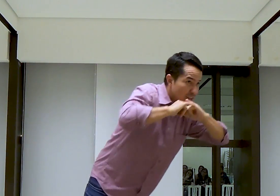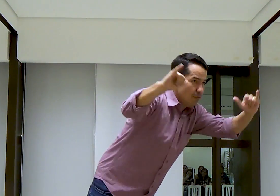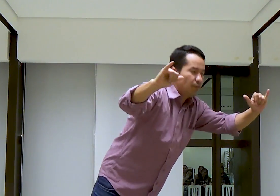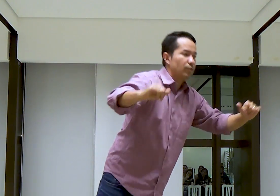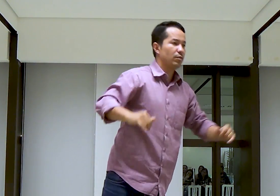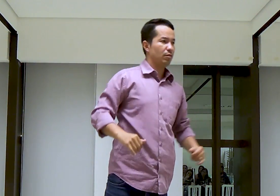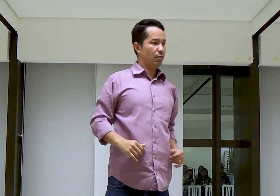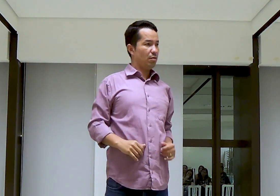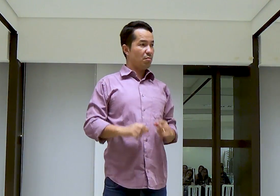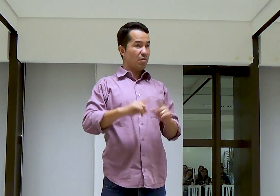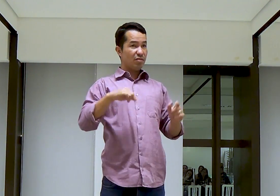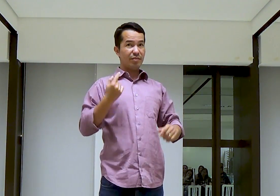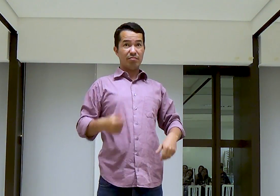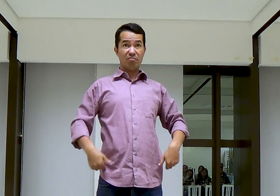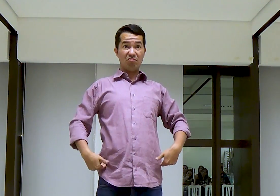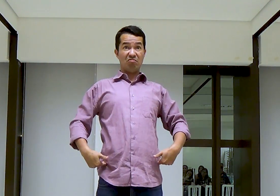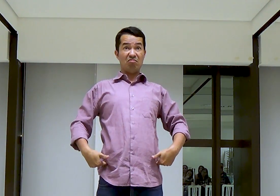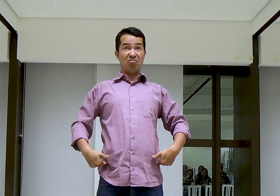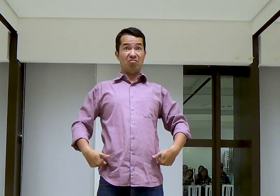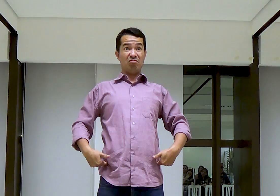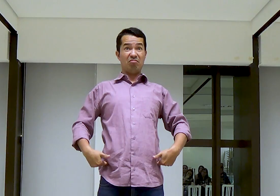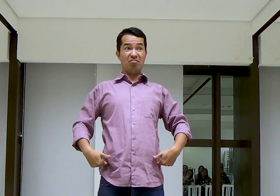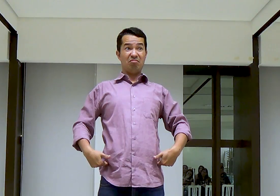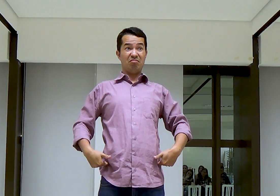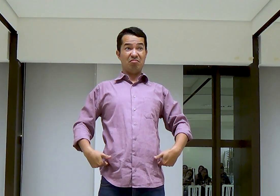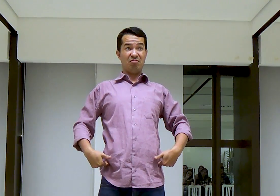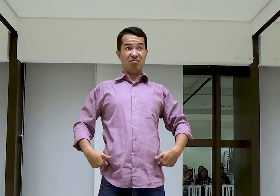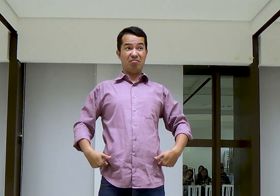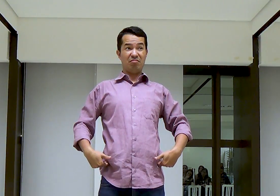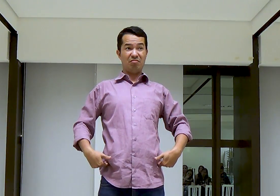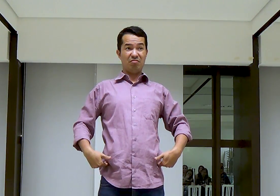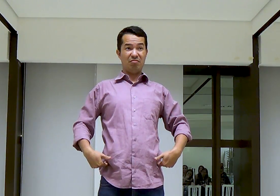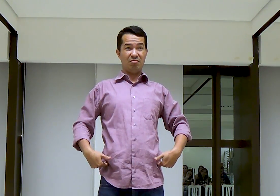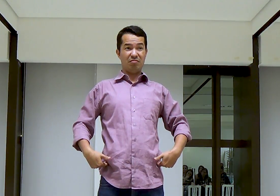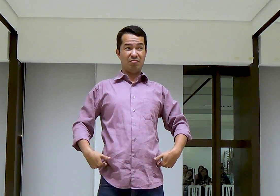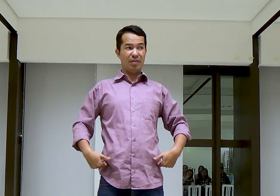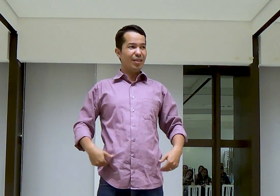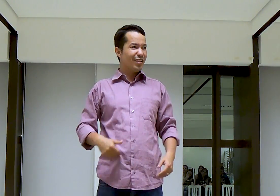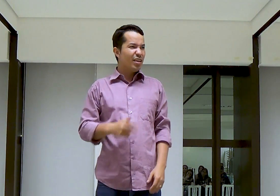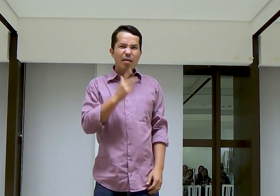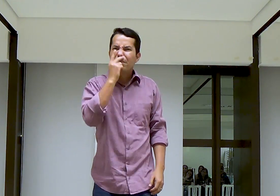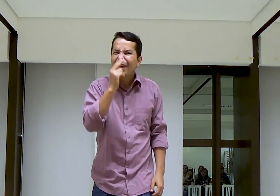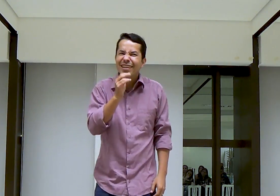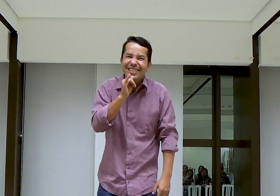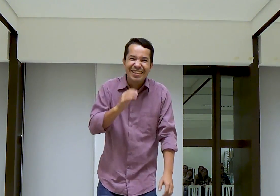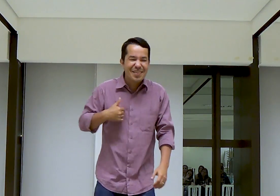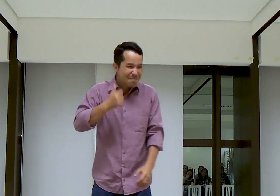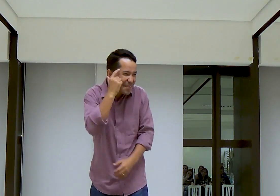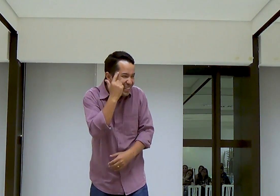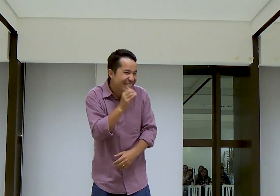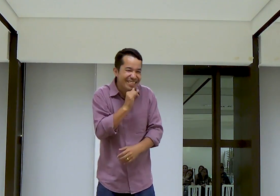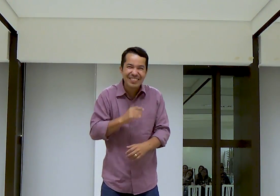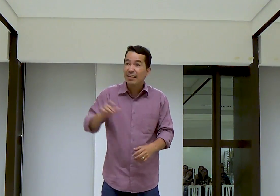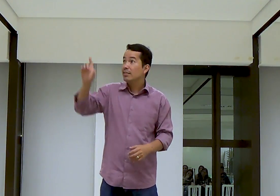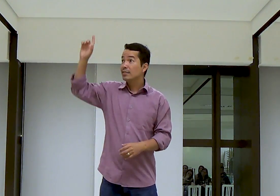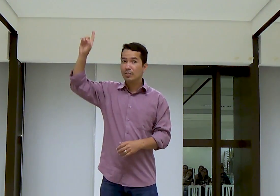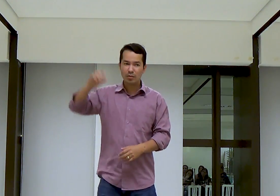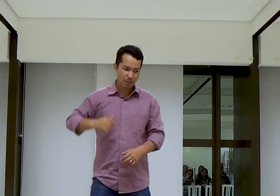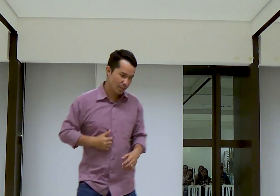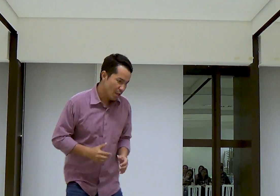vem aqui, anuncie, Deus te chamou para anunciar, mas de repente você está paradão aí, sabe? Eu penso que você